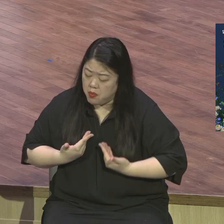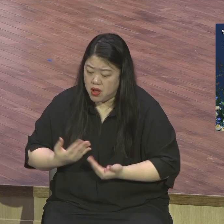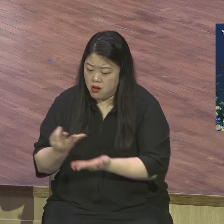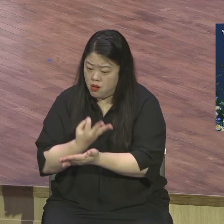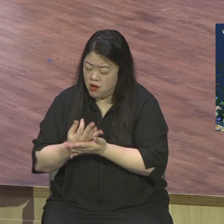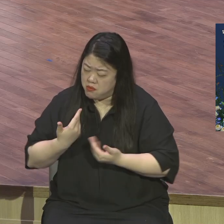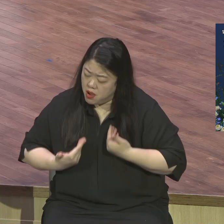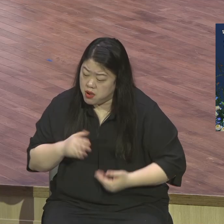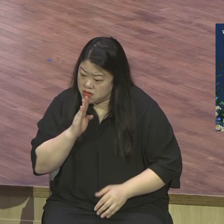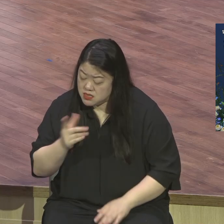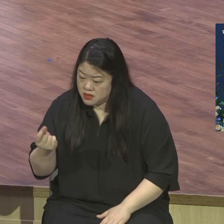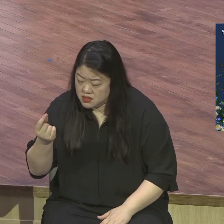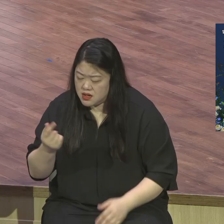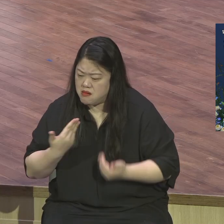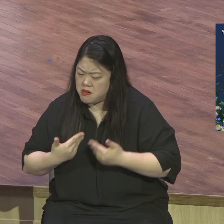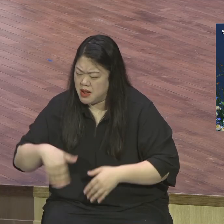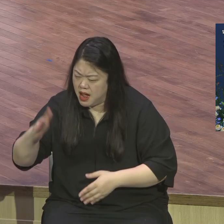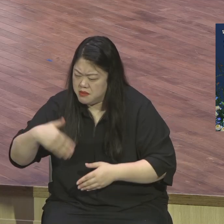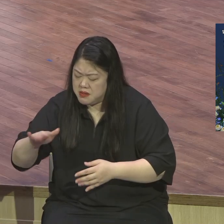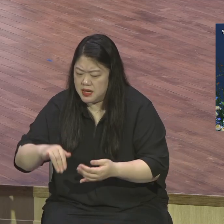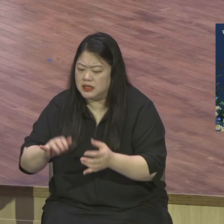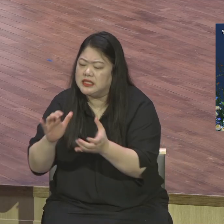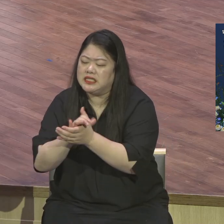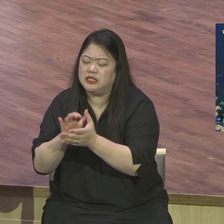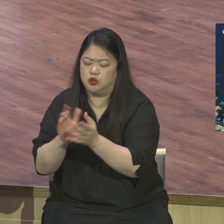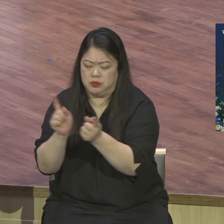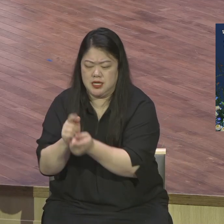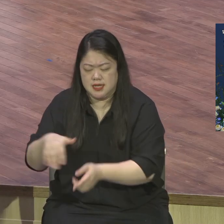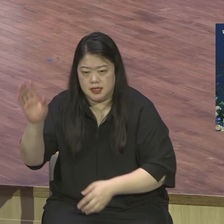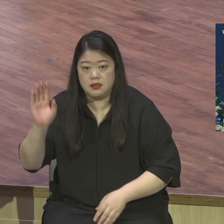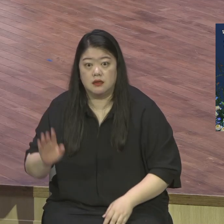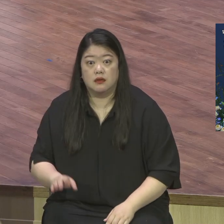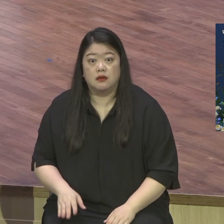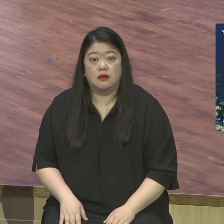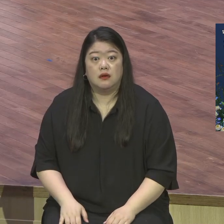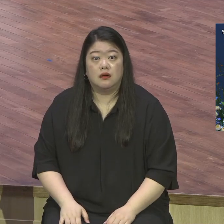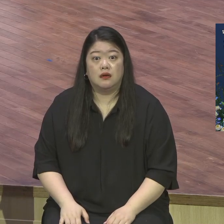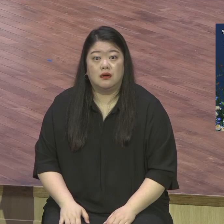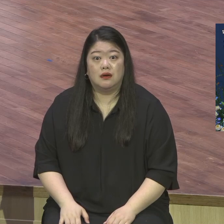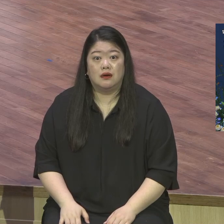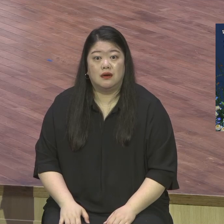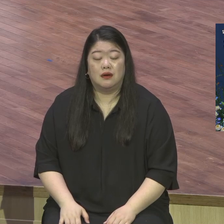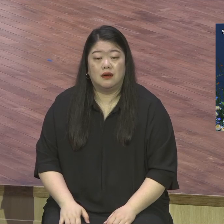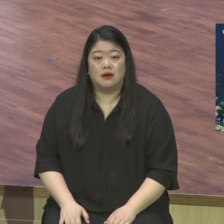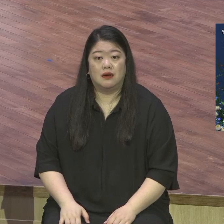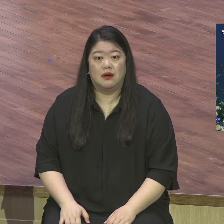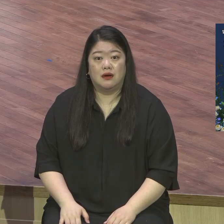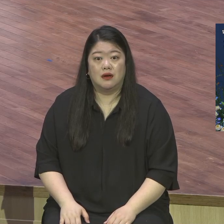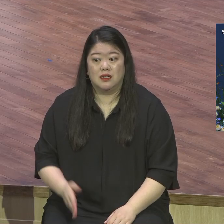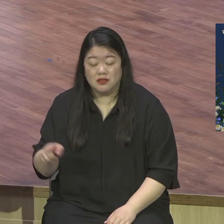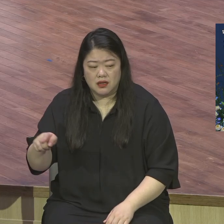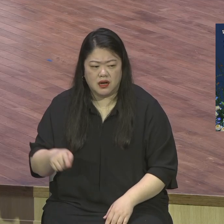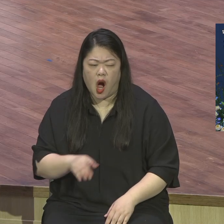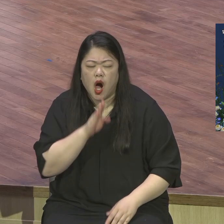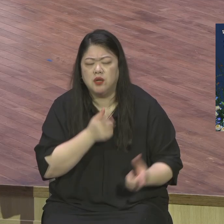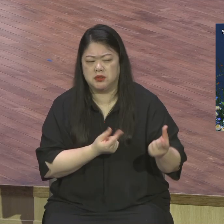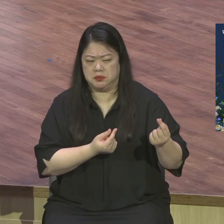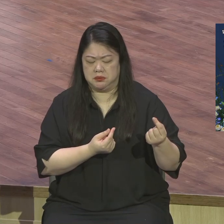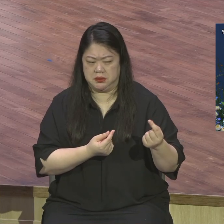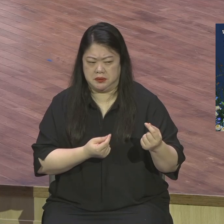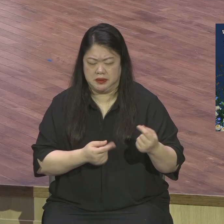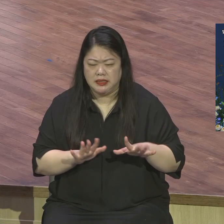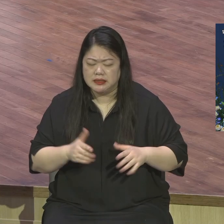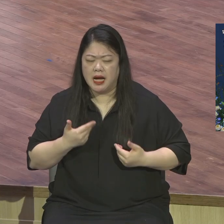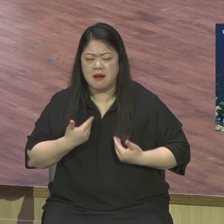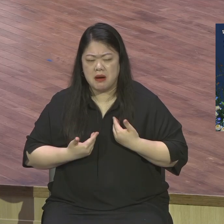하나님과 전혀 안 맞는 삶을 살면서 하나님 축복해 주십시오 주께서